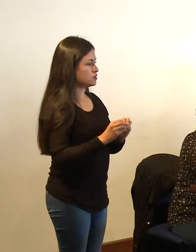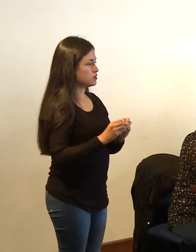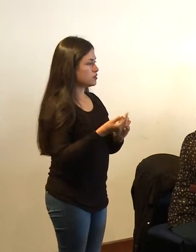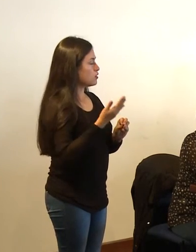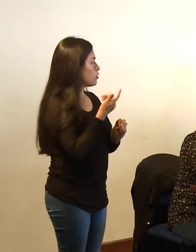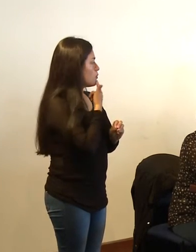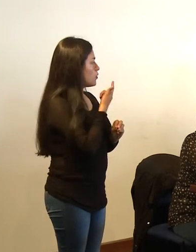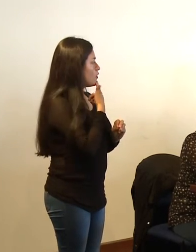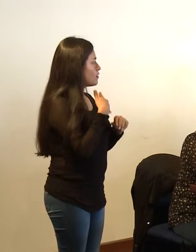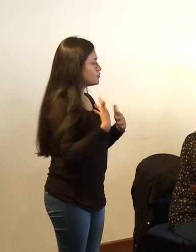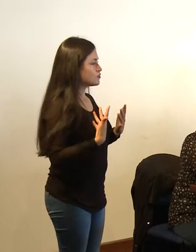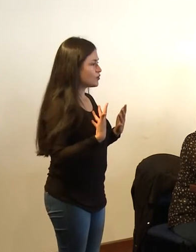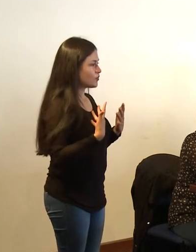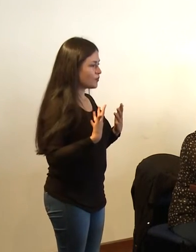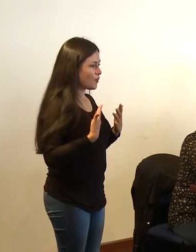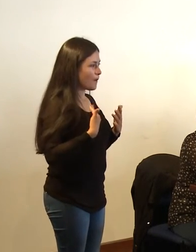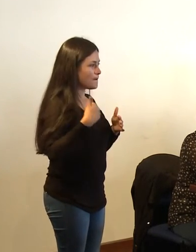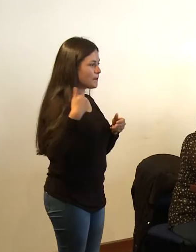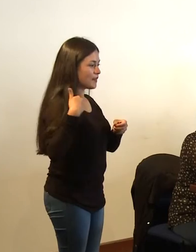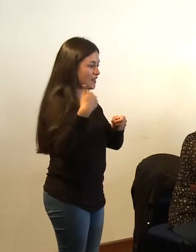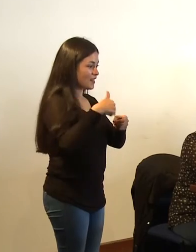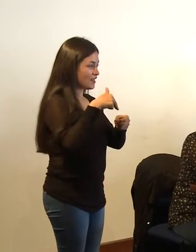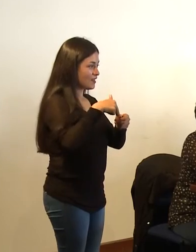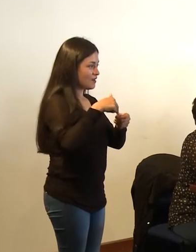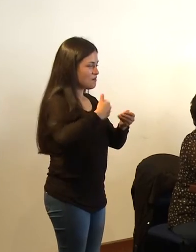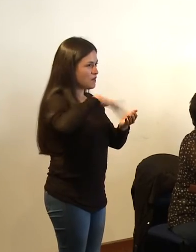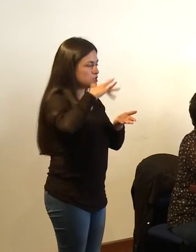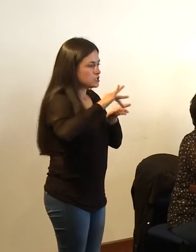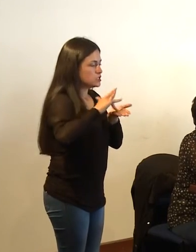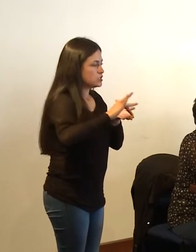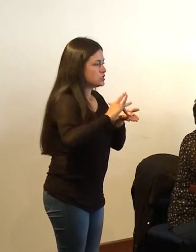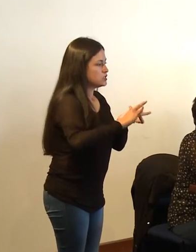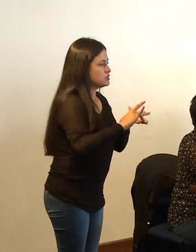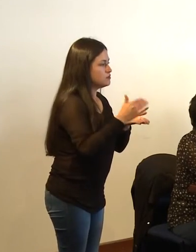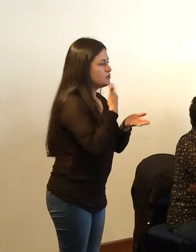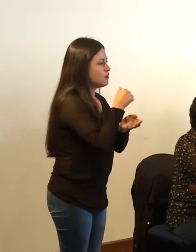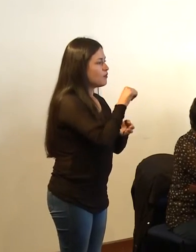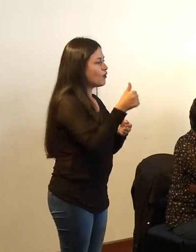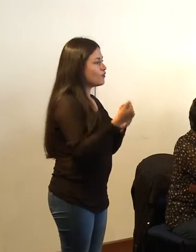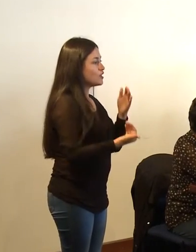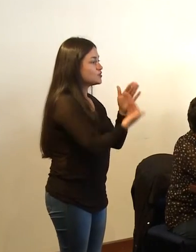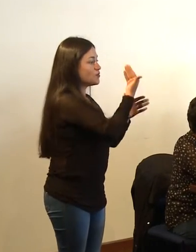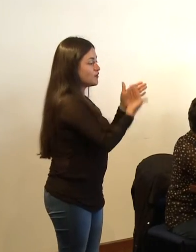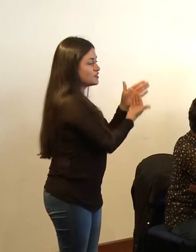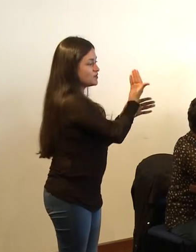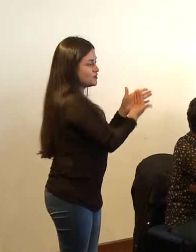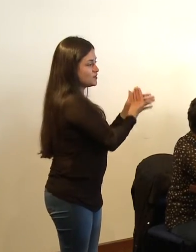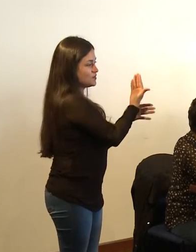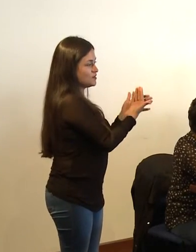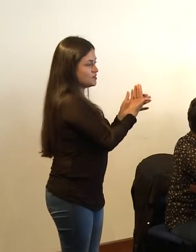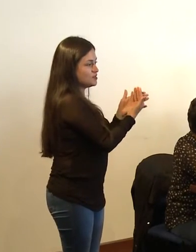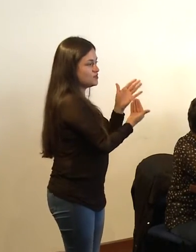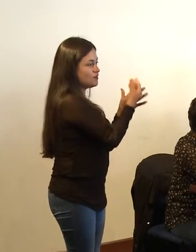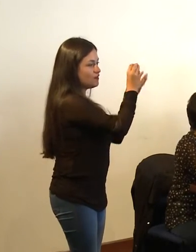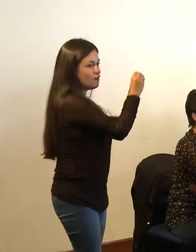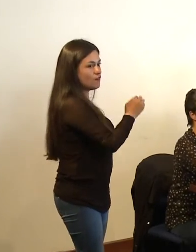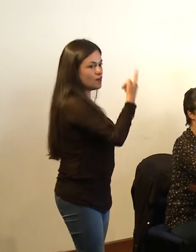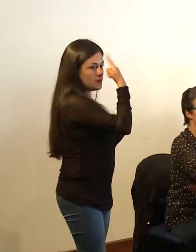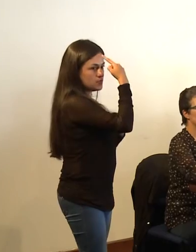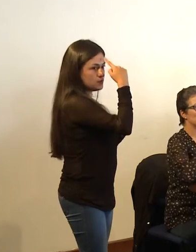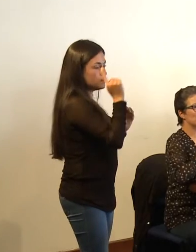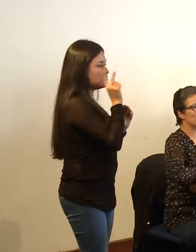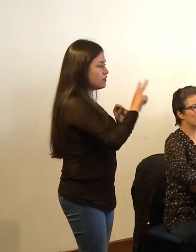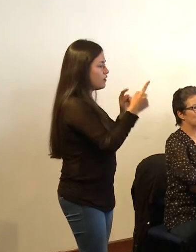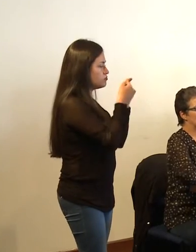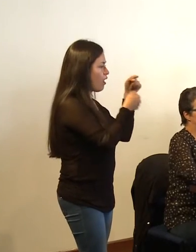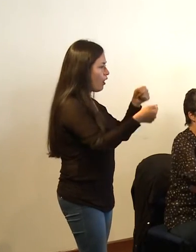que como que entre más ancestrales, más emergentes, digamos, en cambio hay otras también muy nuevas, o sea, ahí hay una tensión, un